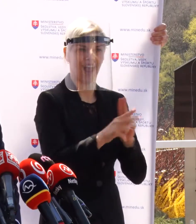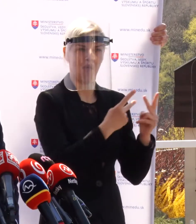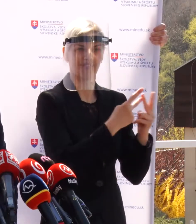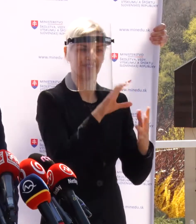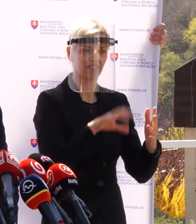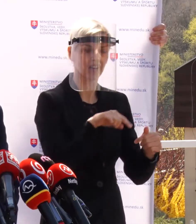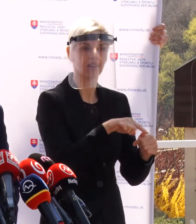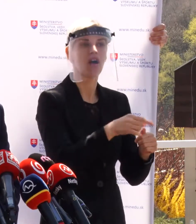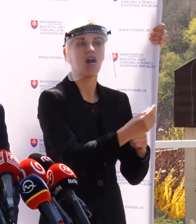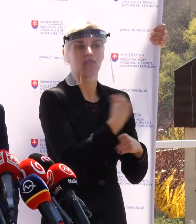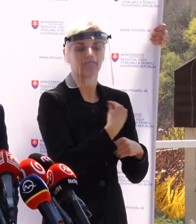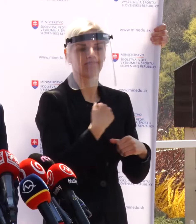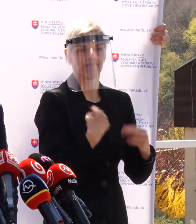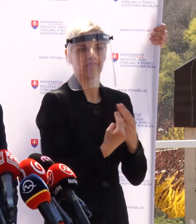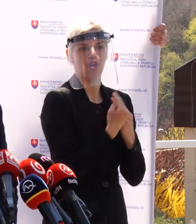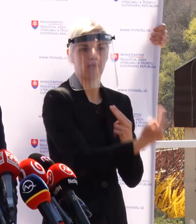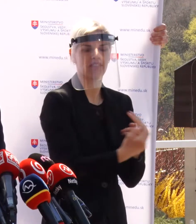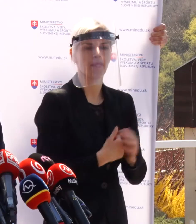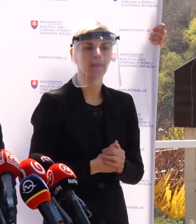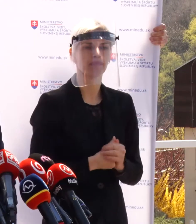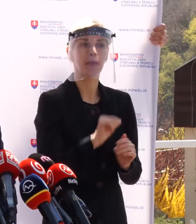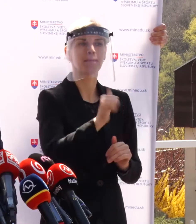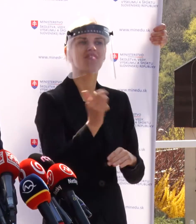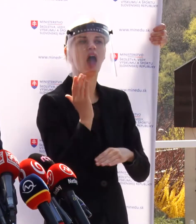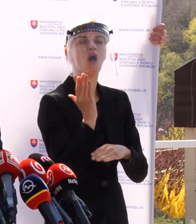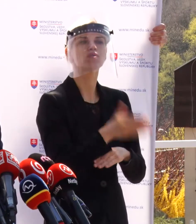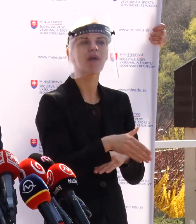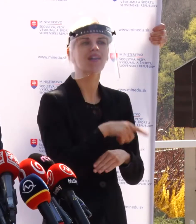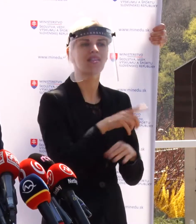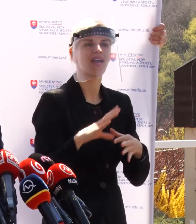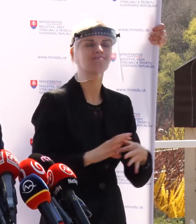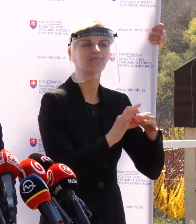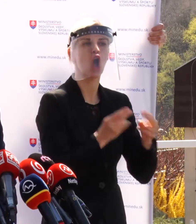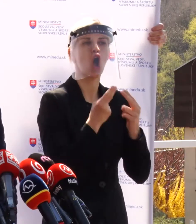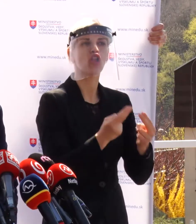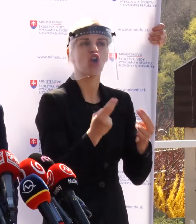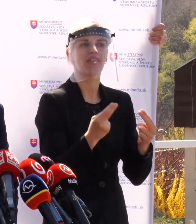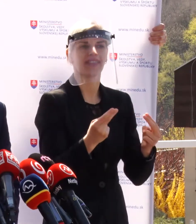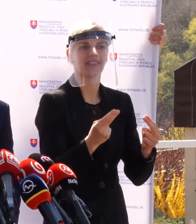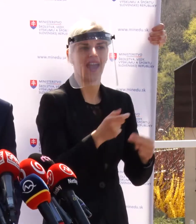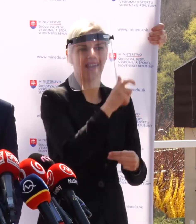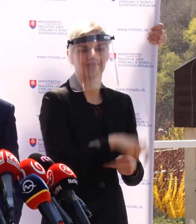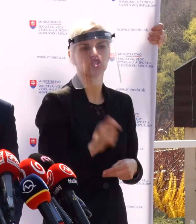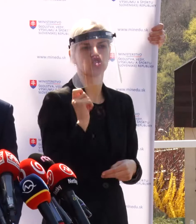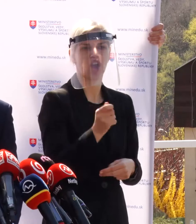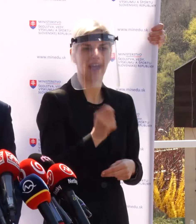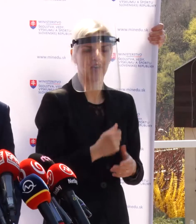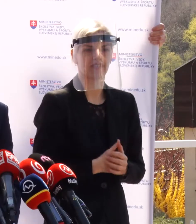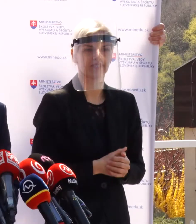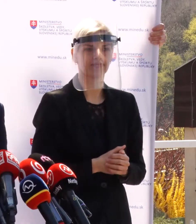im budeme odpovedať. Čo sa týka toho prvého usmernenia ohľadom hodnotenia, dovolte mi, aby som teda ešte